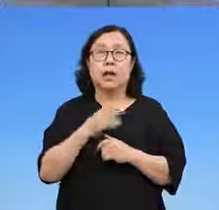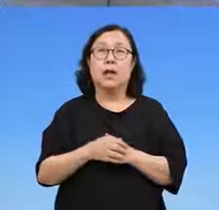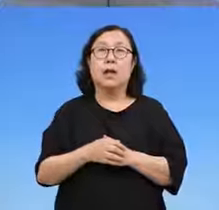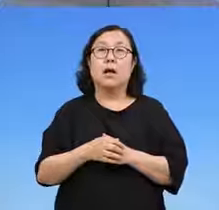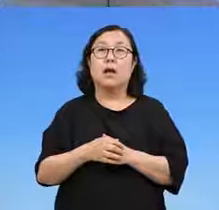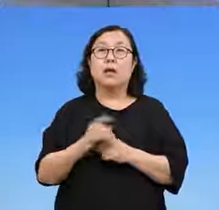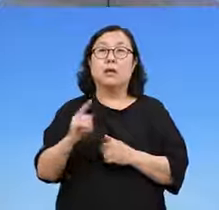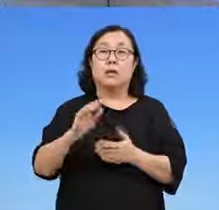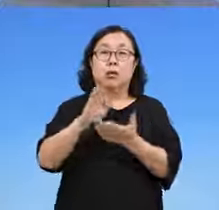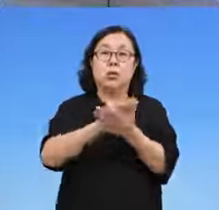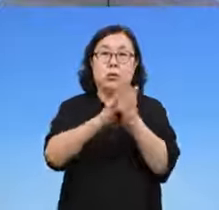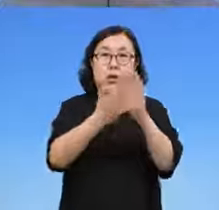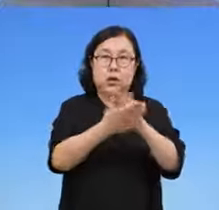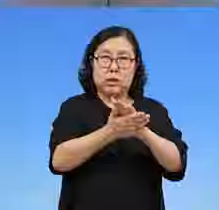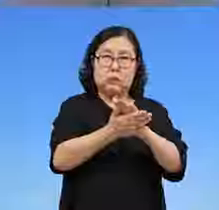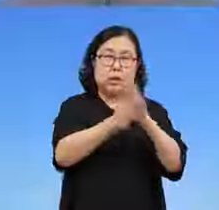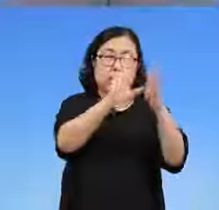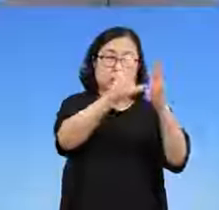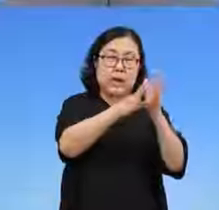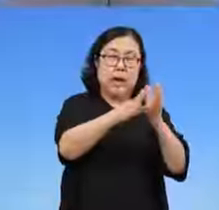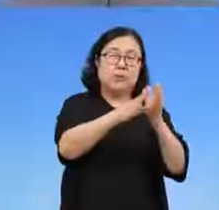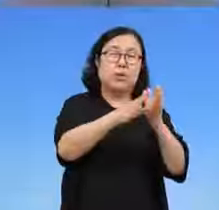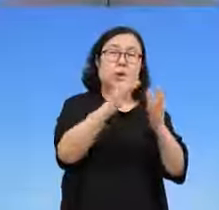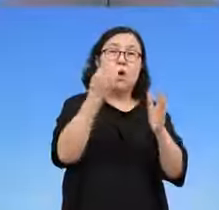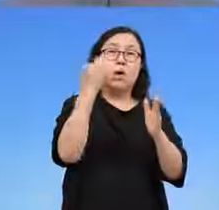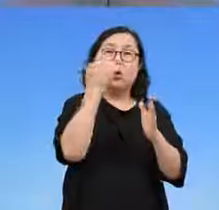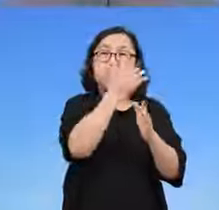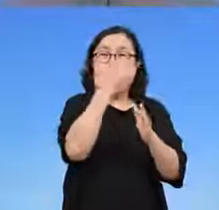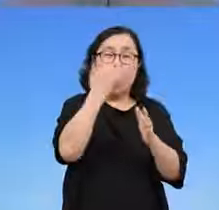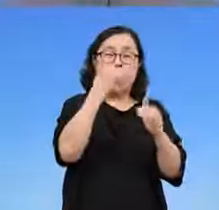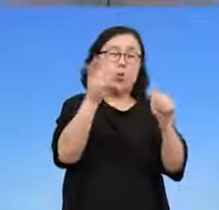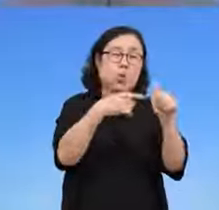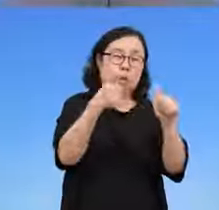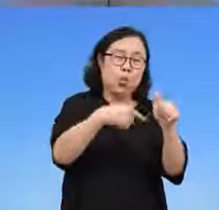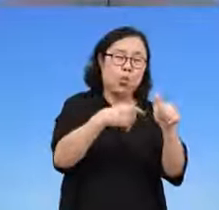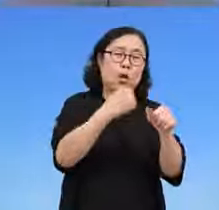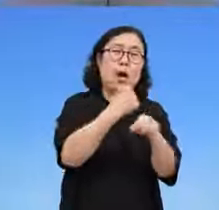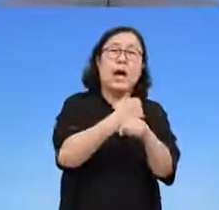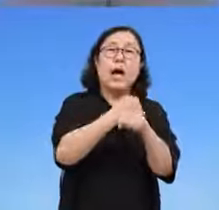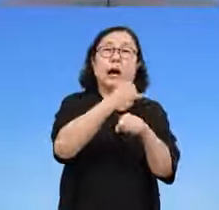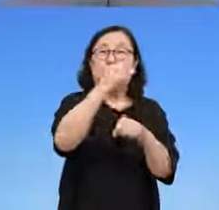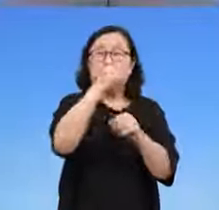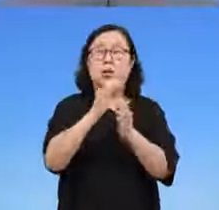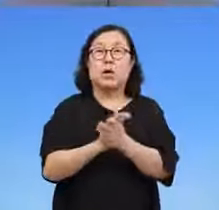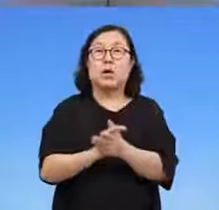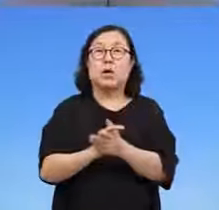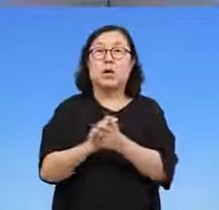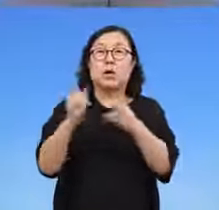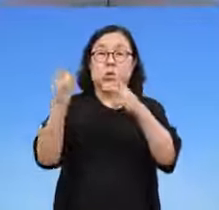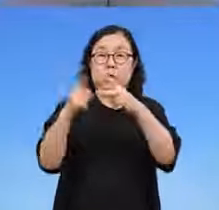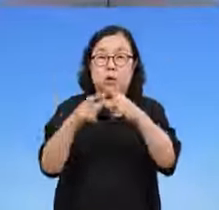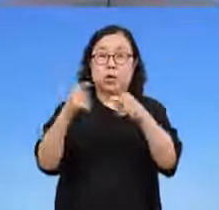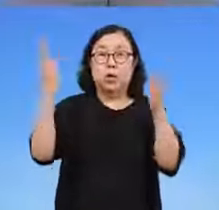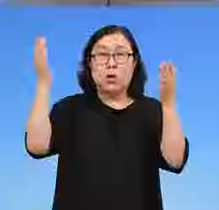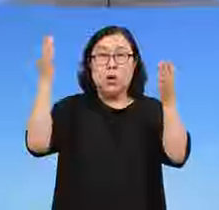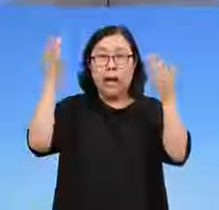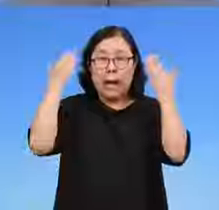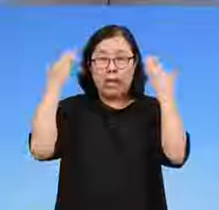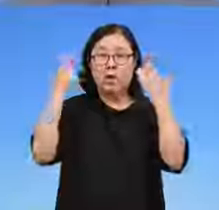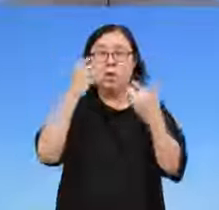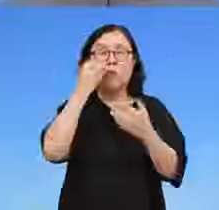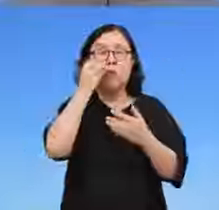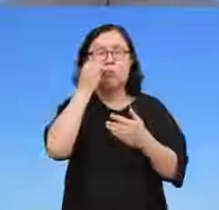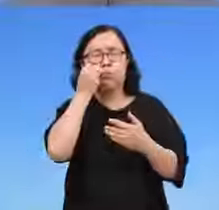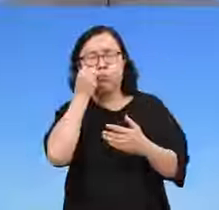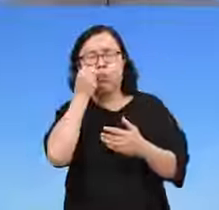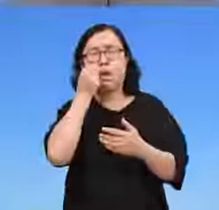하는 게 맞는데 지금 유치원 때부터 하고 있습니다, 이제. 초등학교 들어가면은 애들 우리만 민망하죠. 애들은